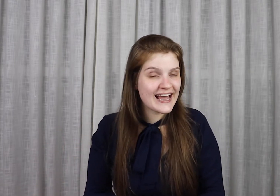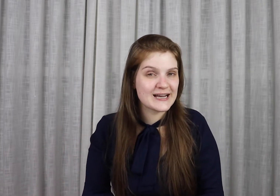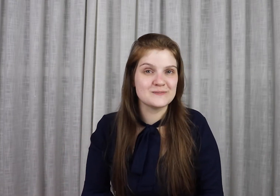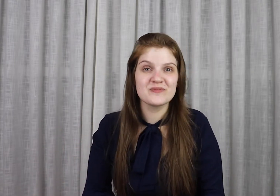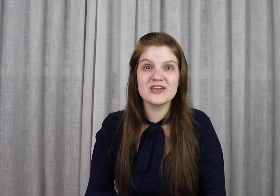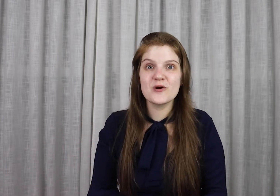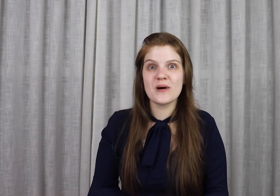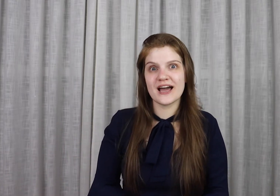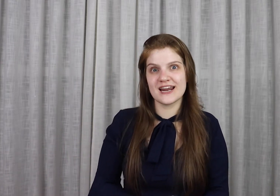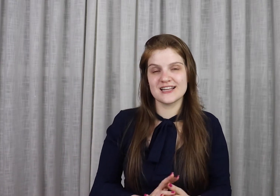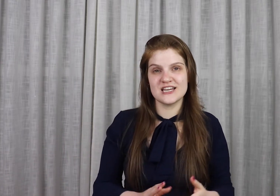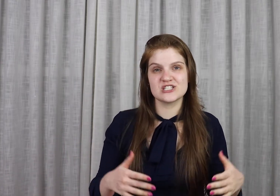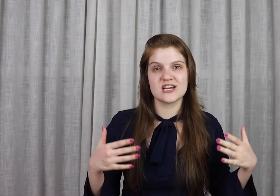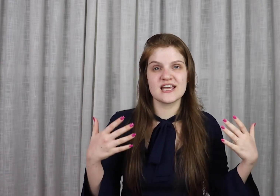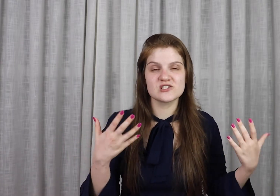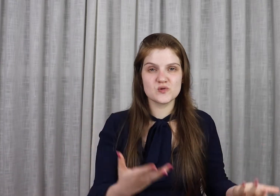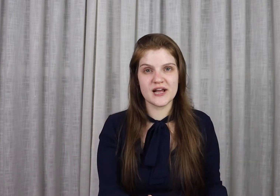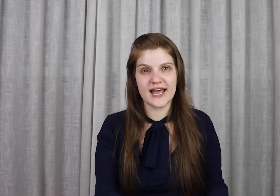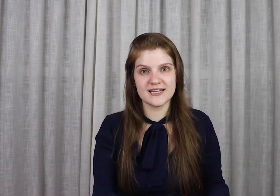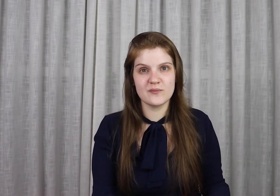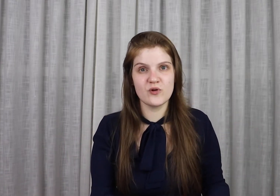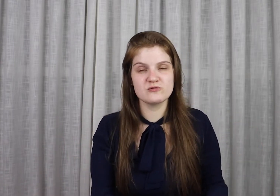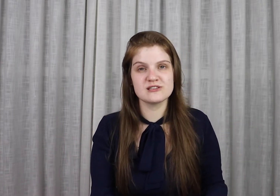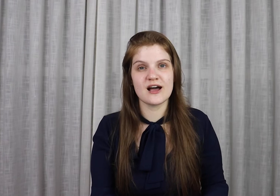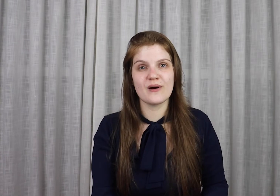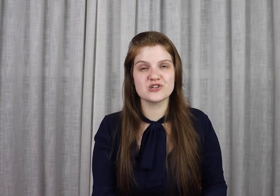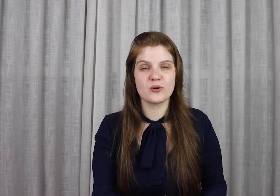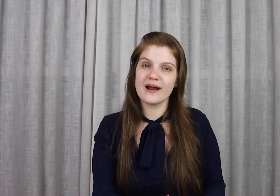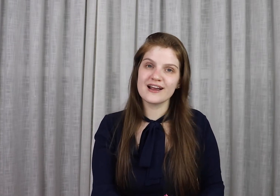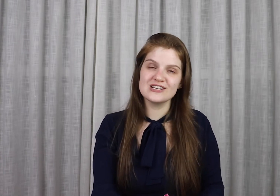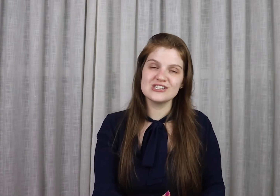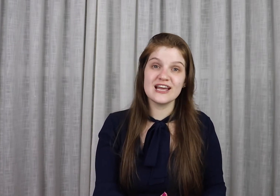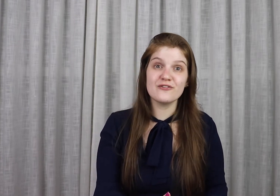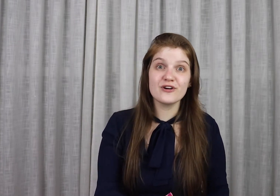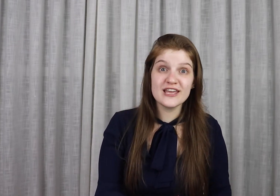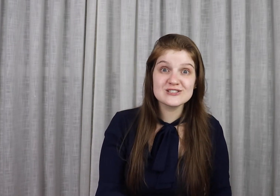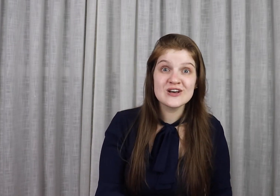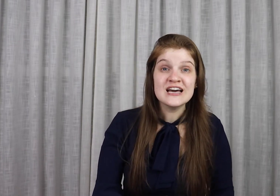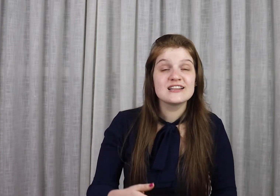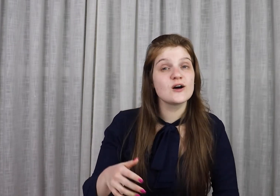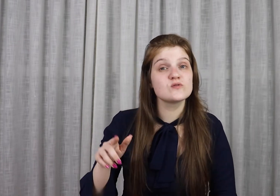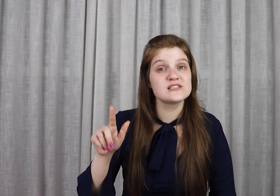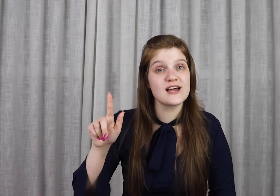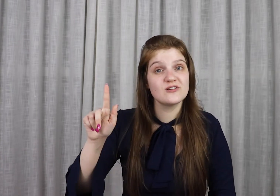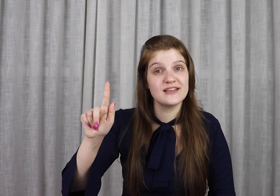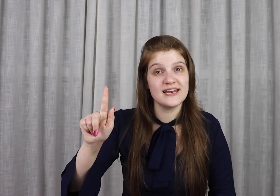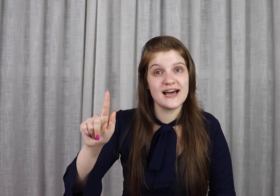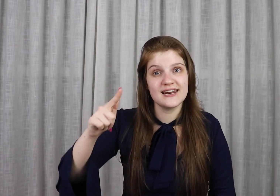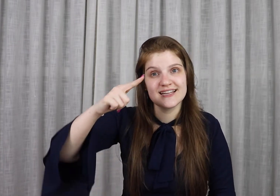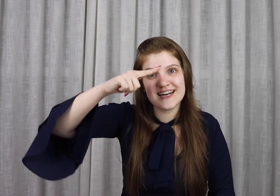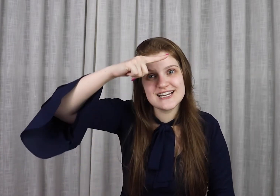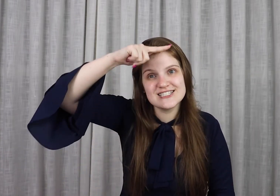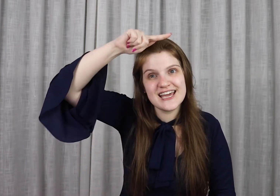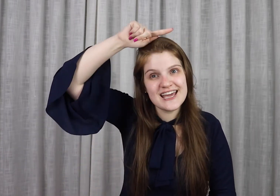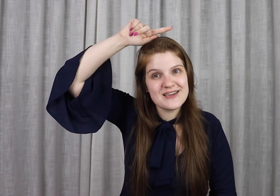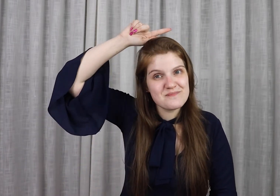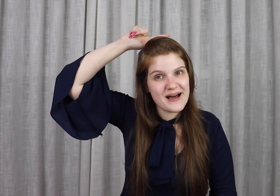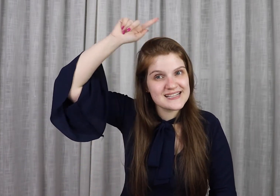careca e uma característica que a surda que atribuiu o sinal achou marcante nele foi isso. Então o sinal dele é a letra G e passa